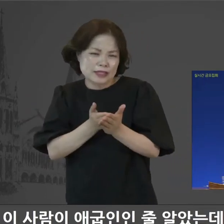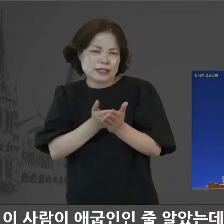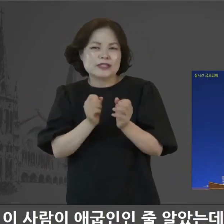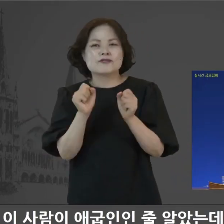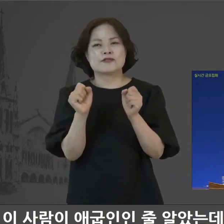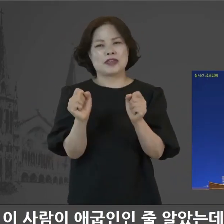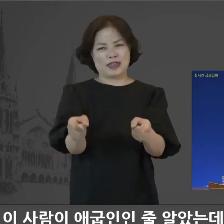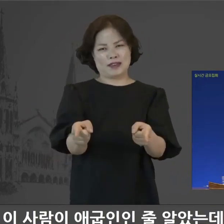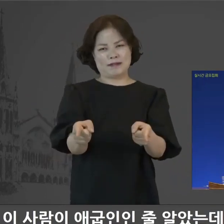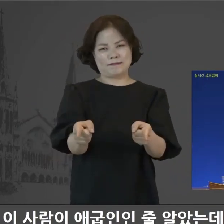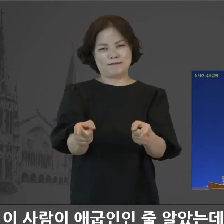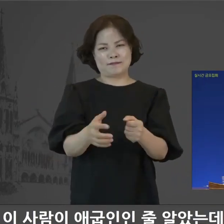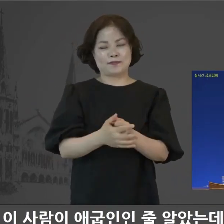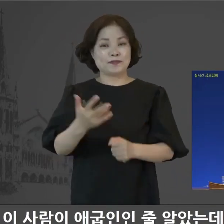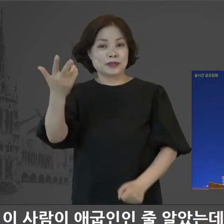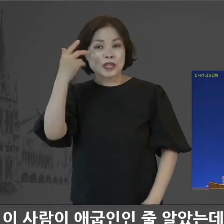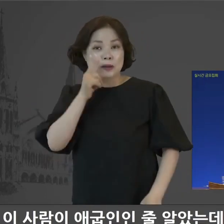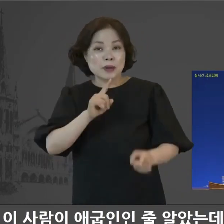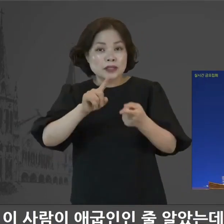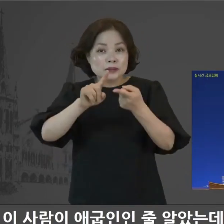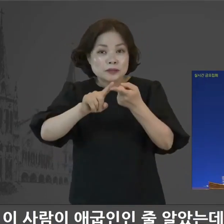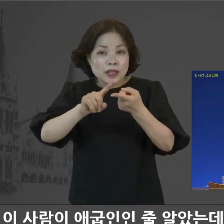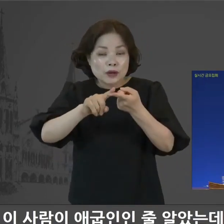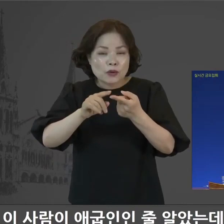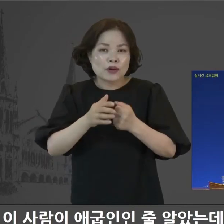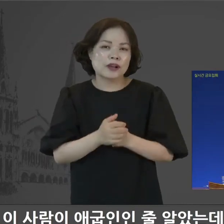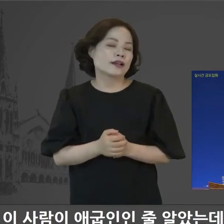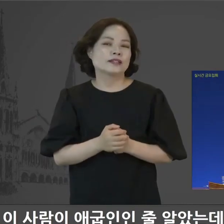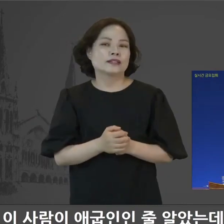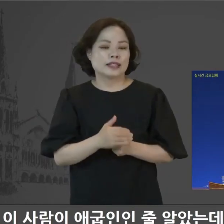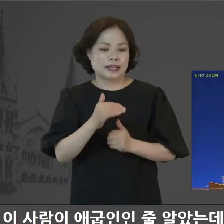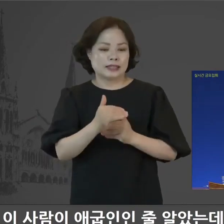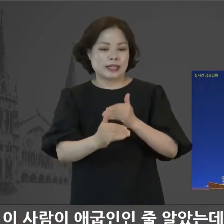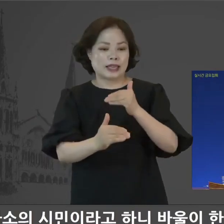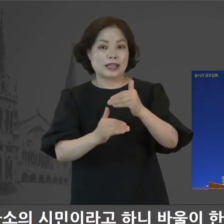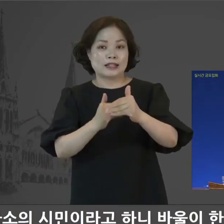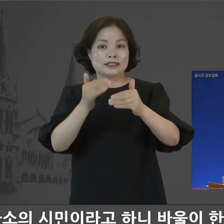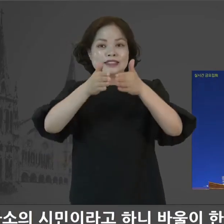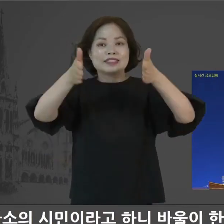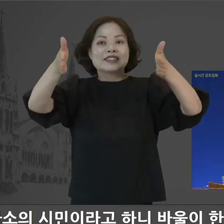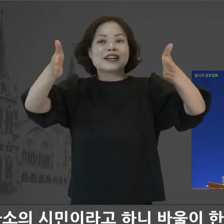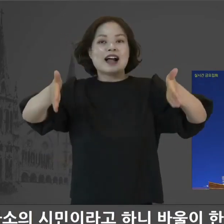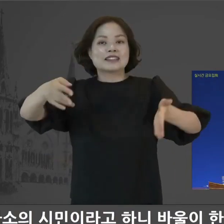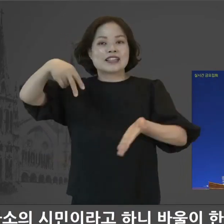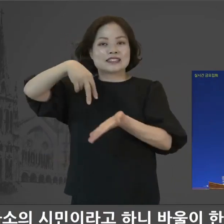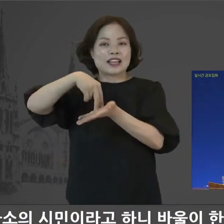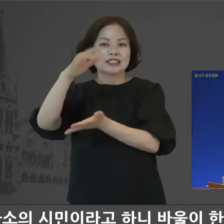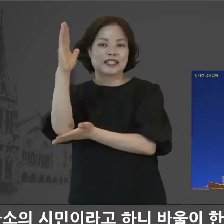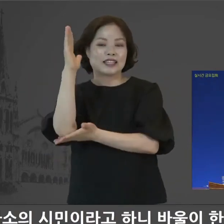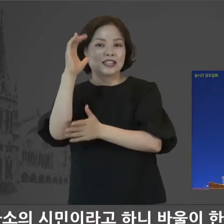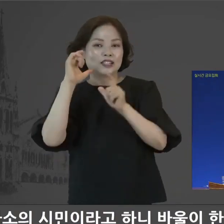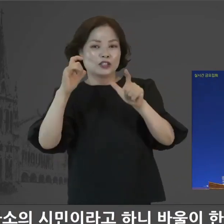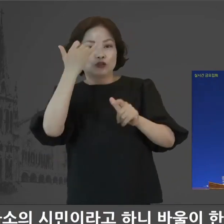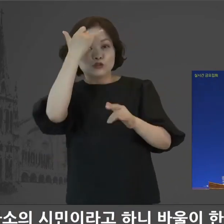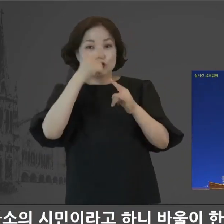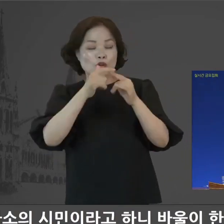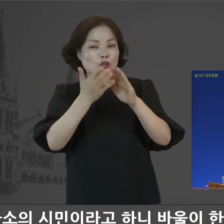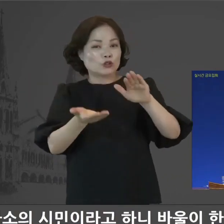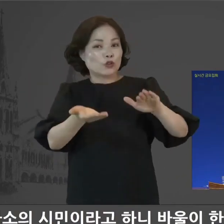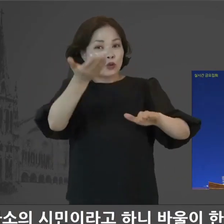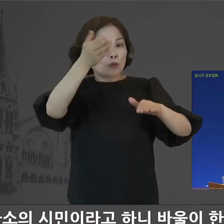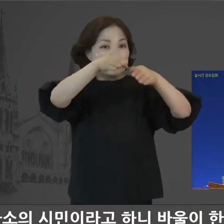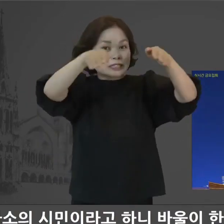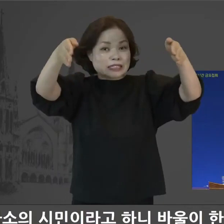삼아가지고 지난주에 말씀드린 것처럼 계단이 강대상이 됐습니다. 우리 충영교회 강대상도 제법 높은